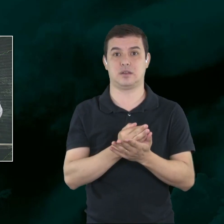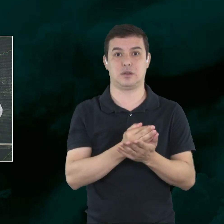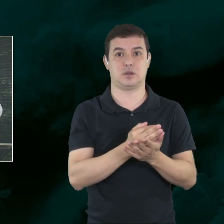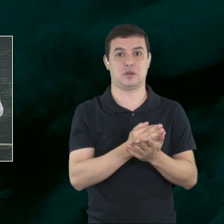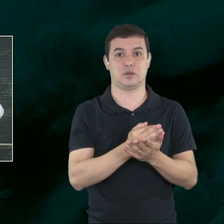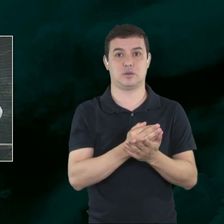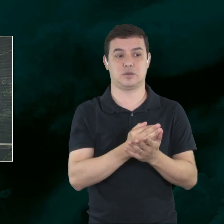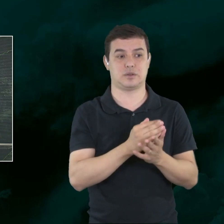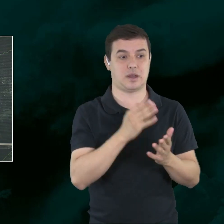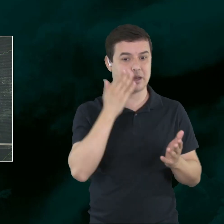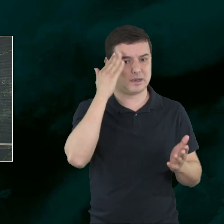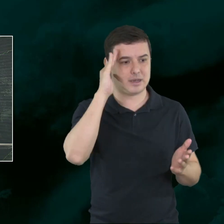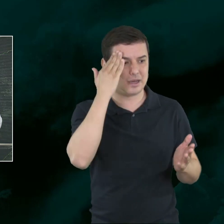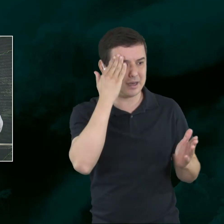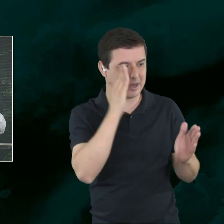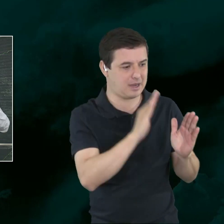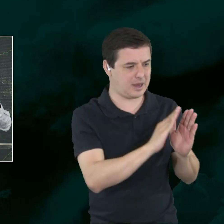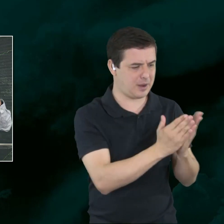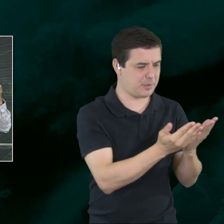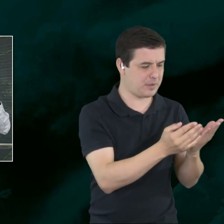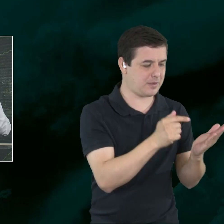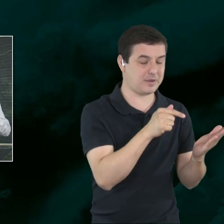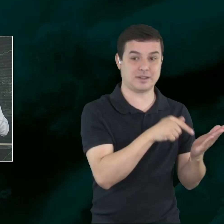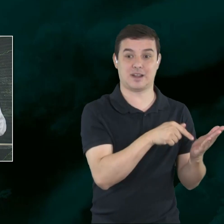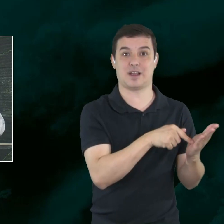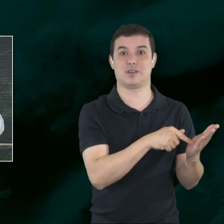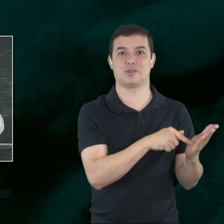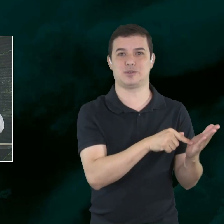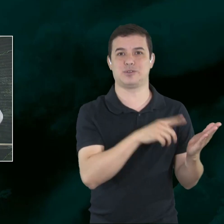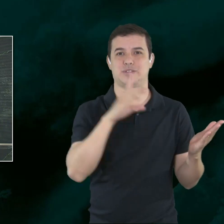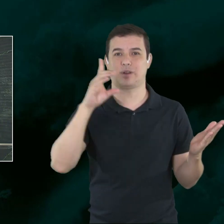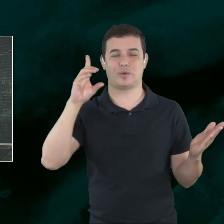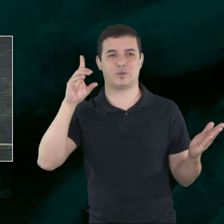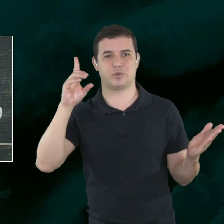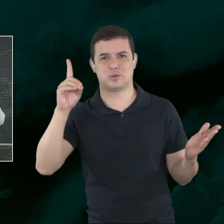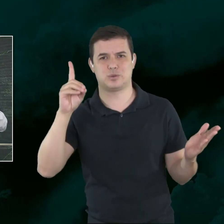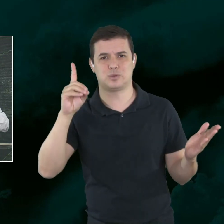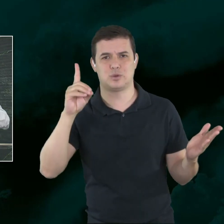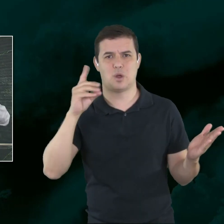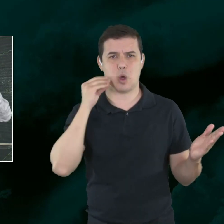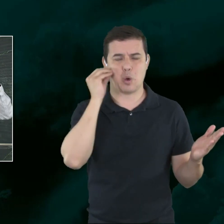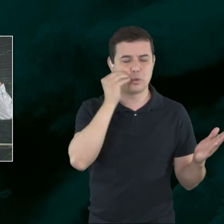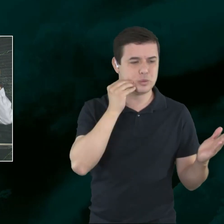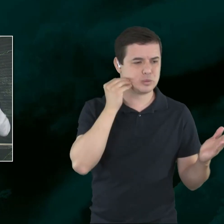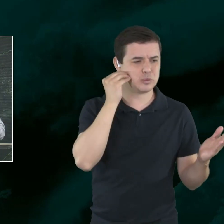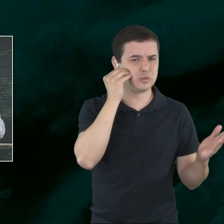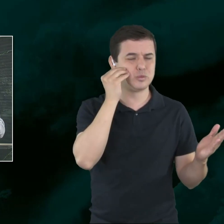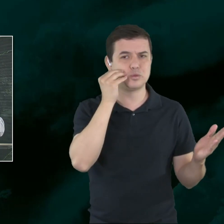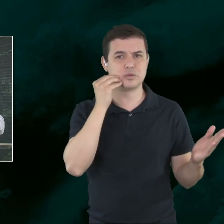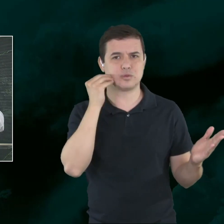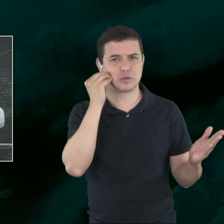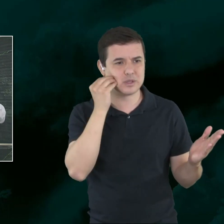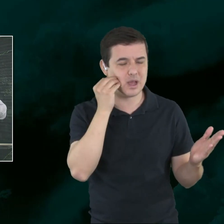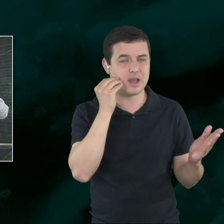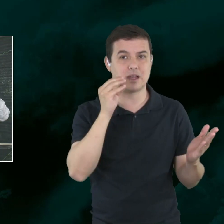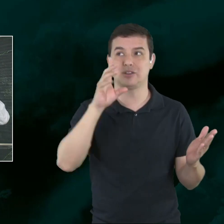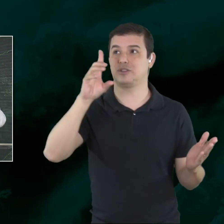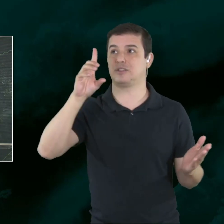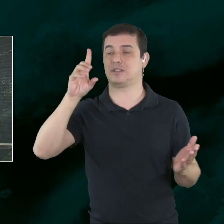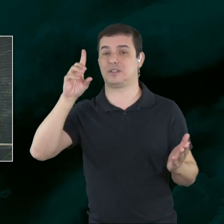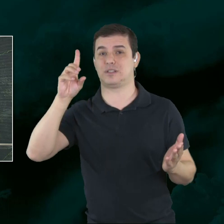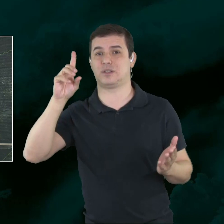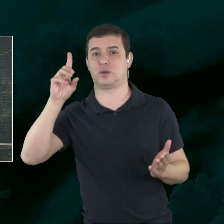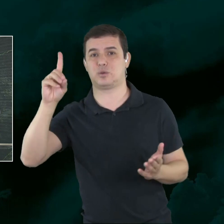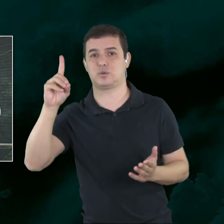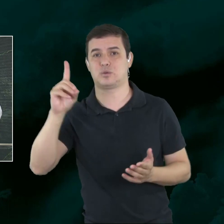verdade, como uma pessoa. Nós temos acesso à substância de Deus, nós temos acesso, né, ao